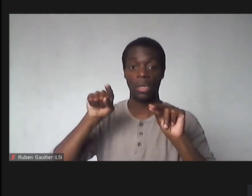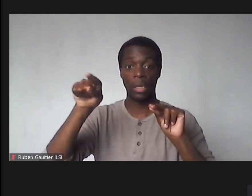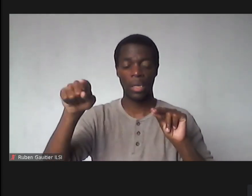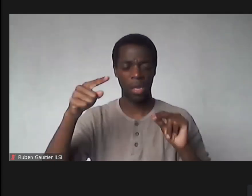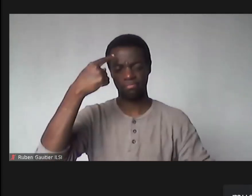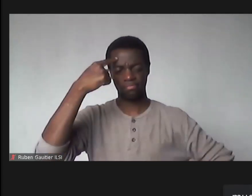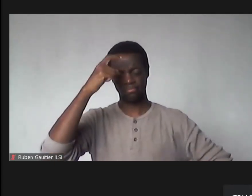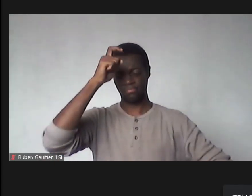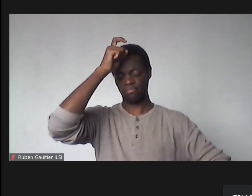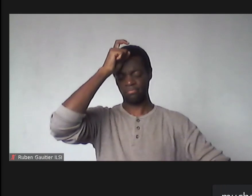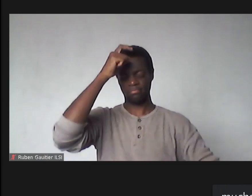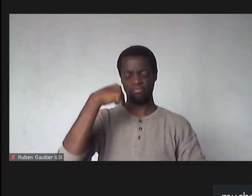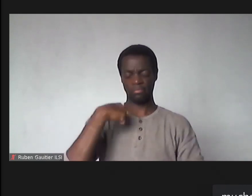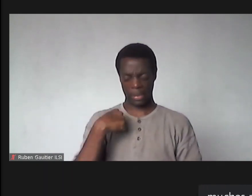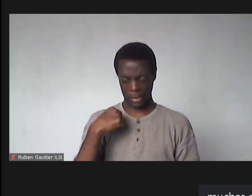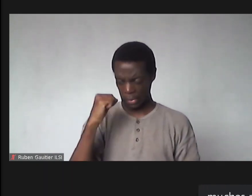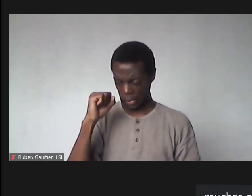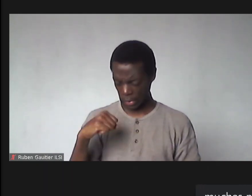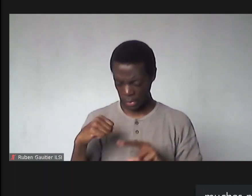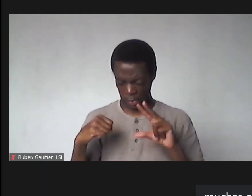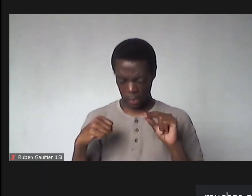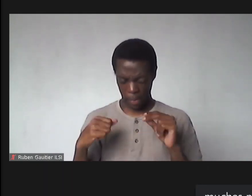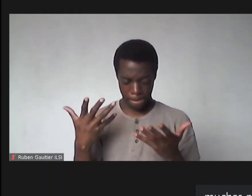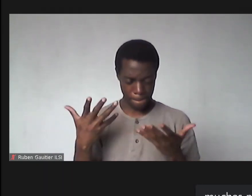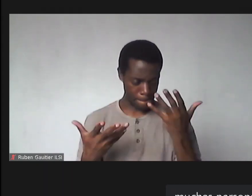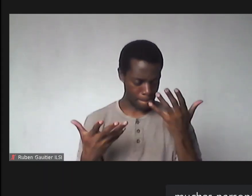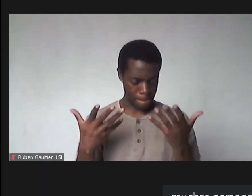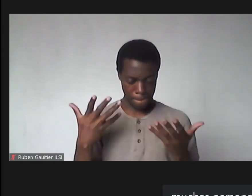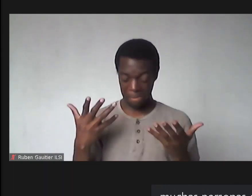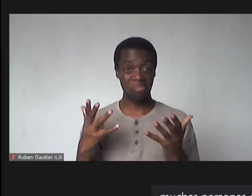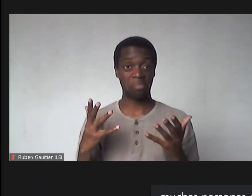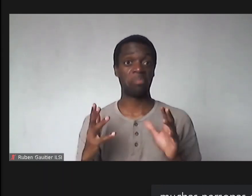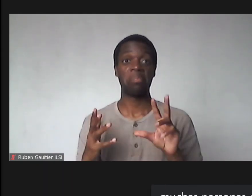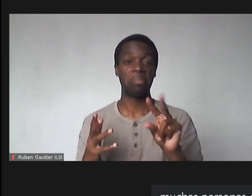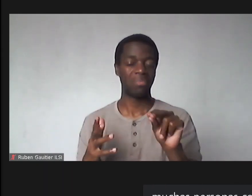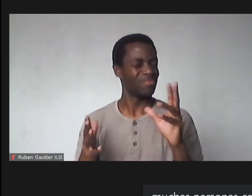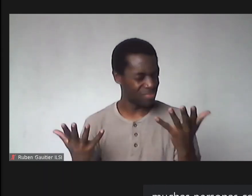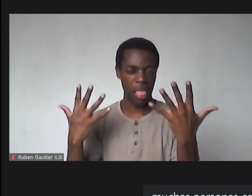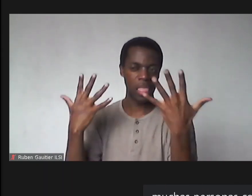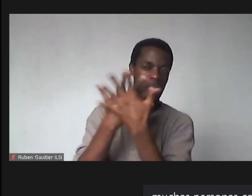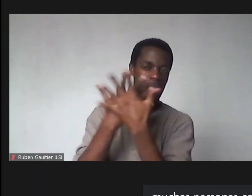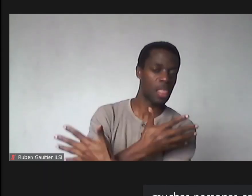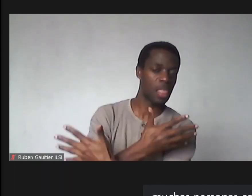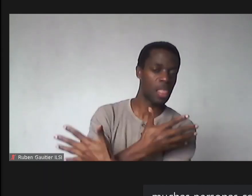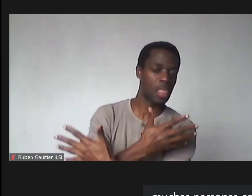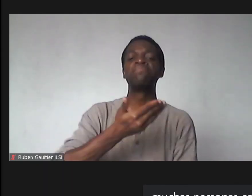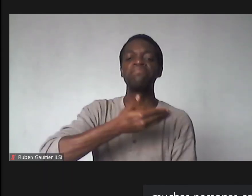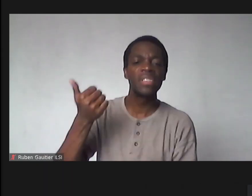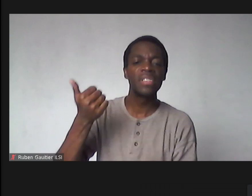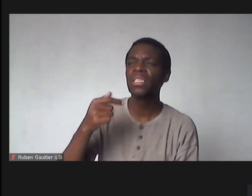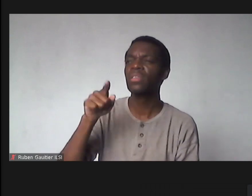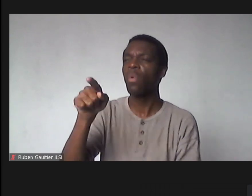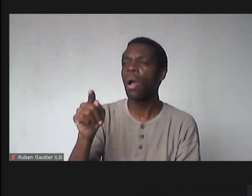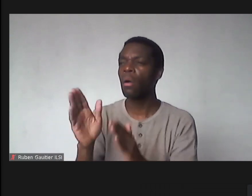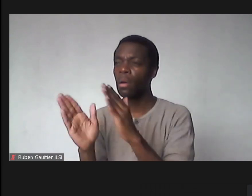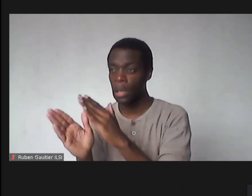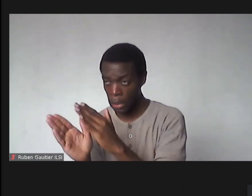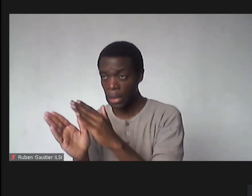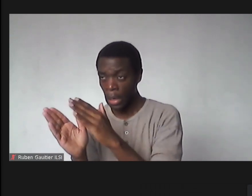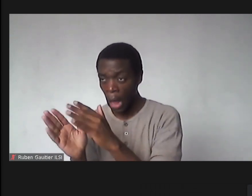un dado que no está completo. Como no, va a eliminar una parte importante de las personas que tienen mucha dificultad,